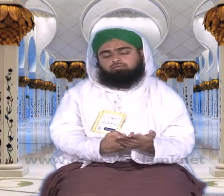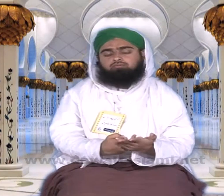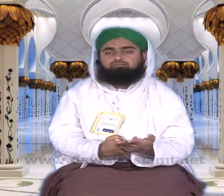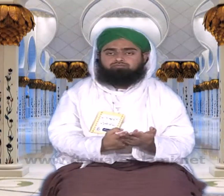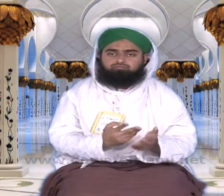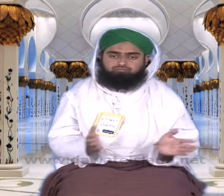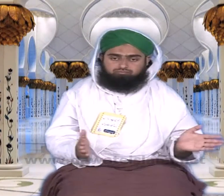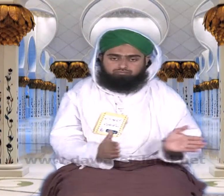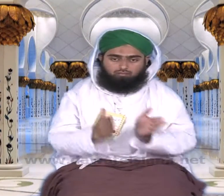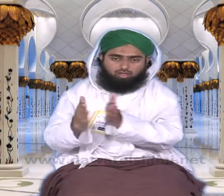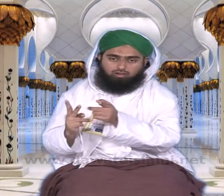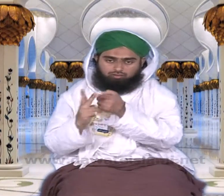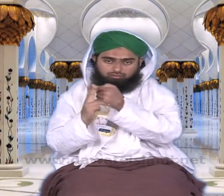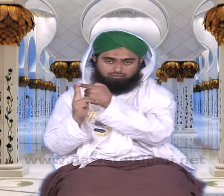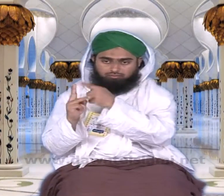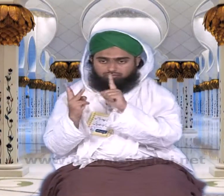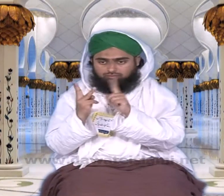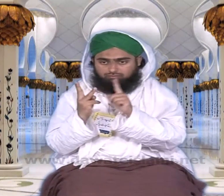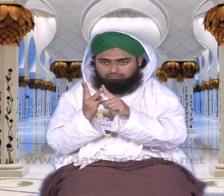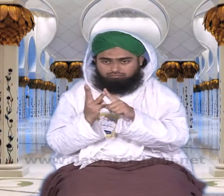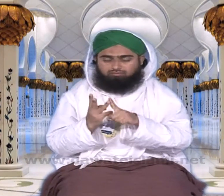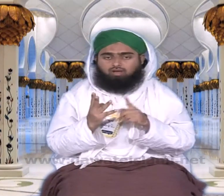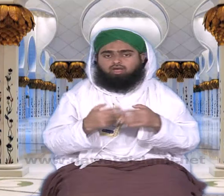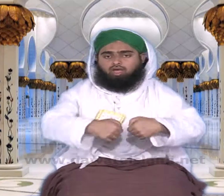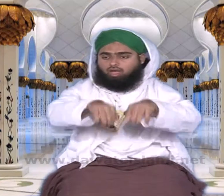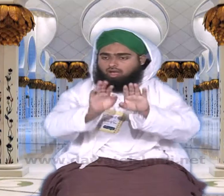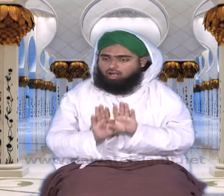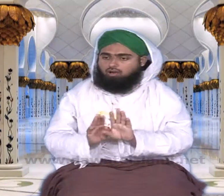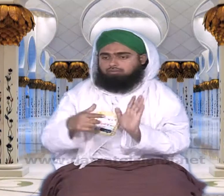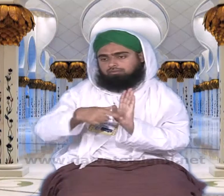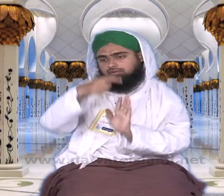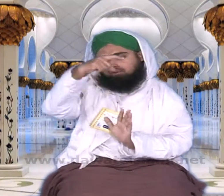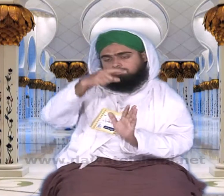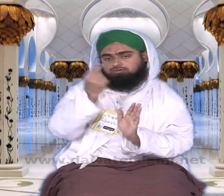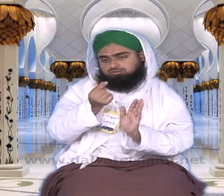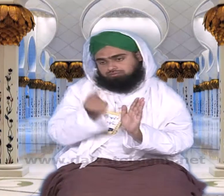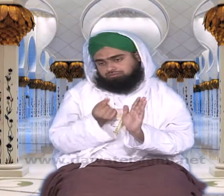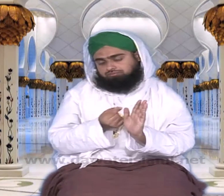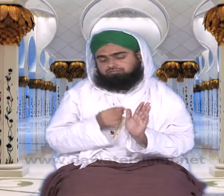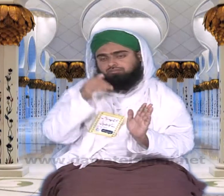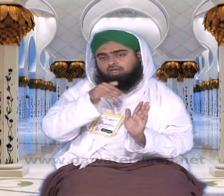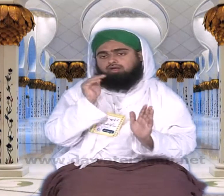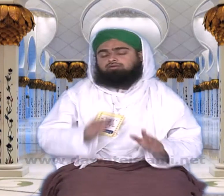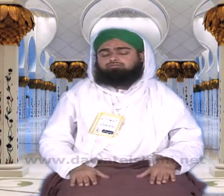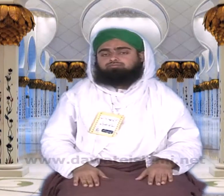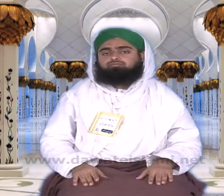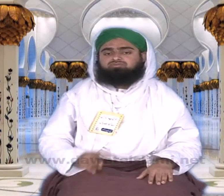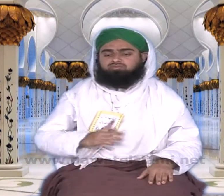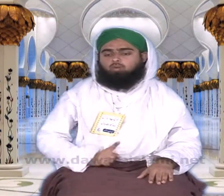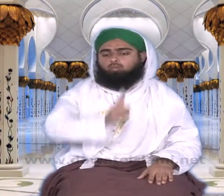سلا دے گی تیسری قبر پر جو قطبہ آویزات ہو اس میں کچھ یہ الفاظ تھے کہ